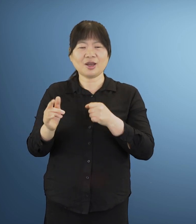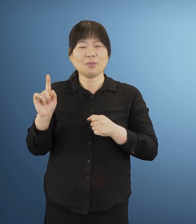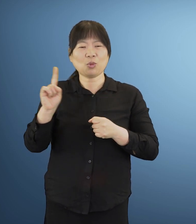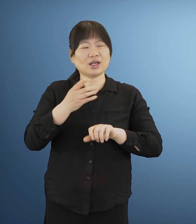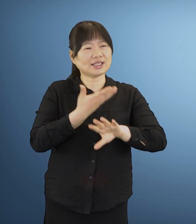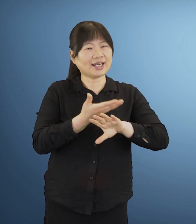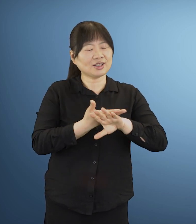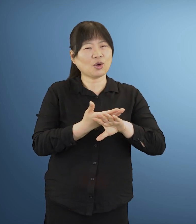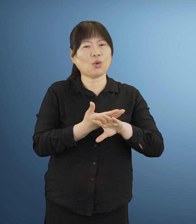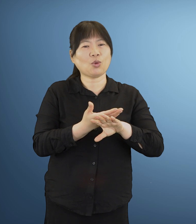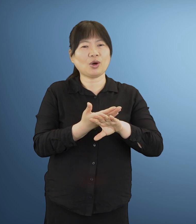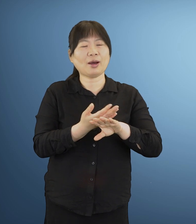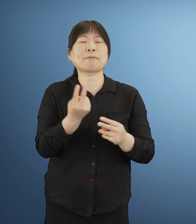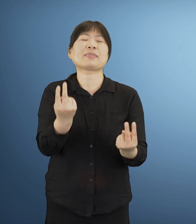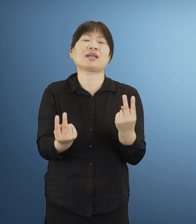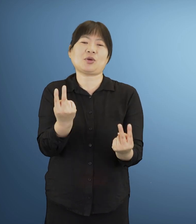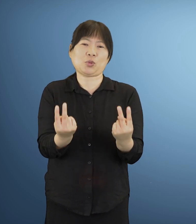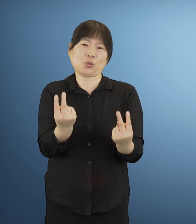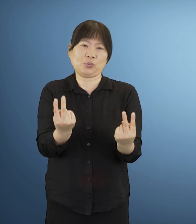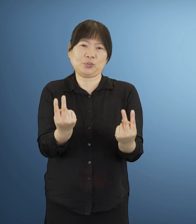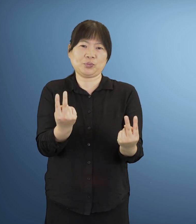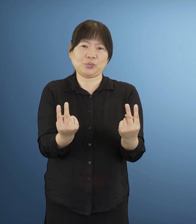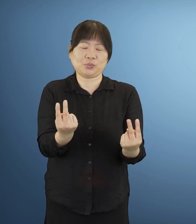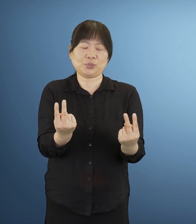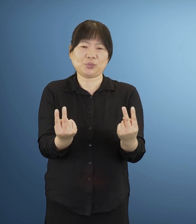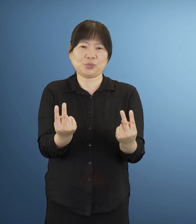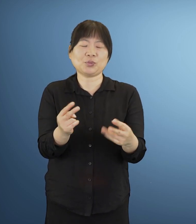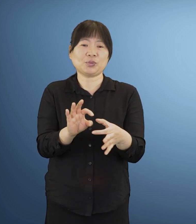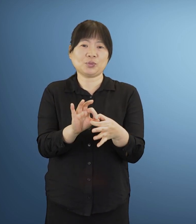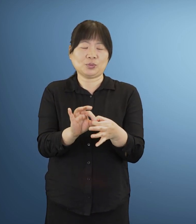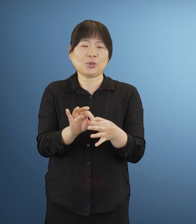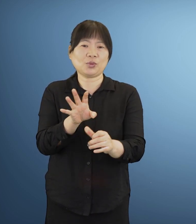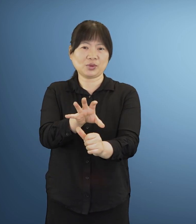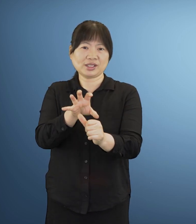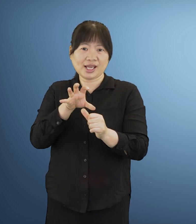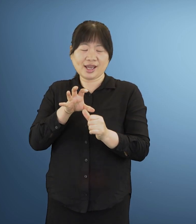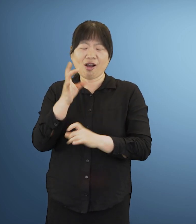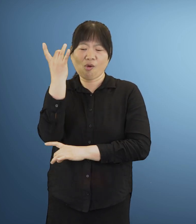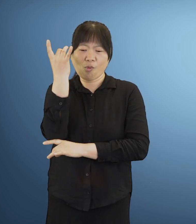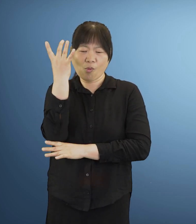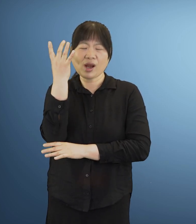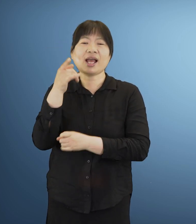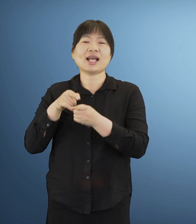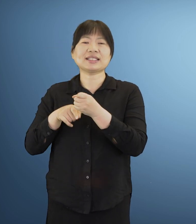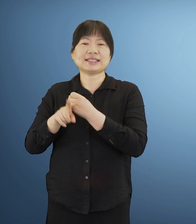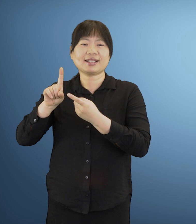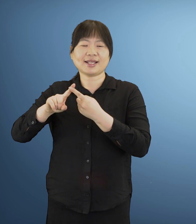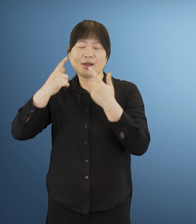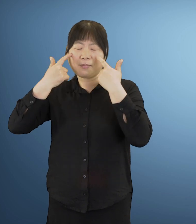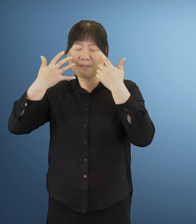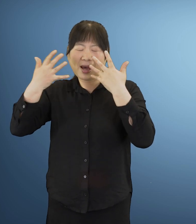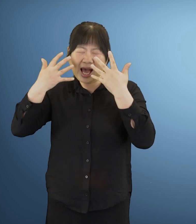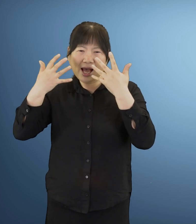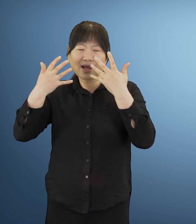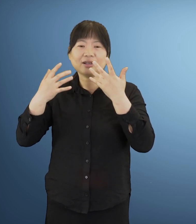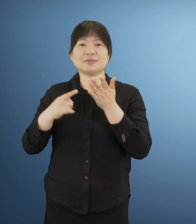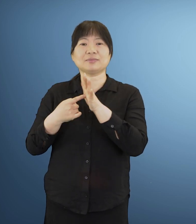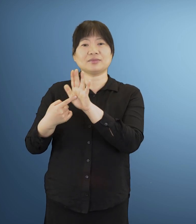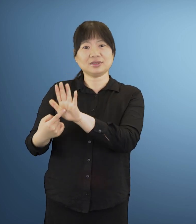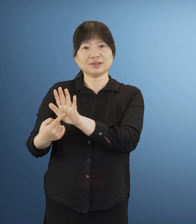이게 좀 작구나, 비교를 통해서 본의를 드러내게 하는 방식이 비유법이에요.